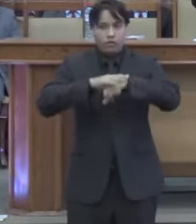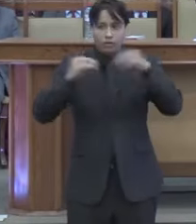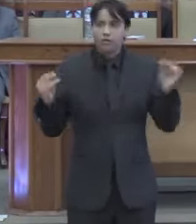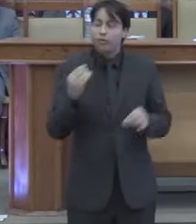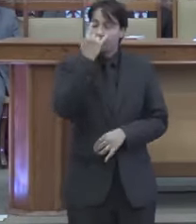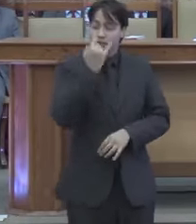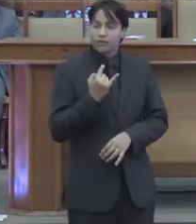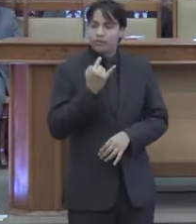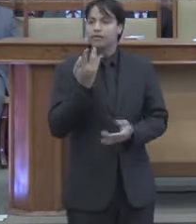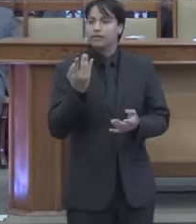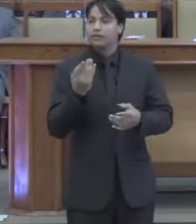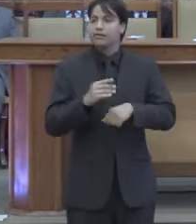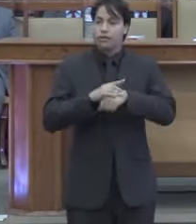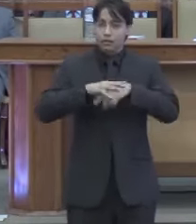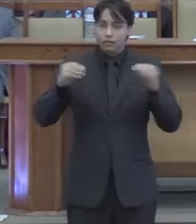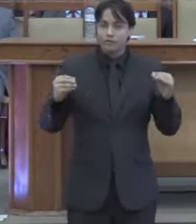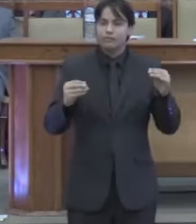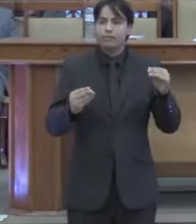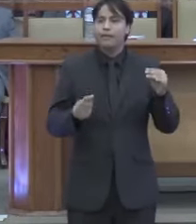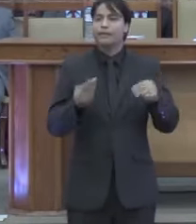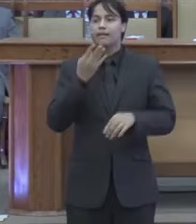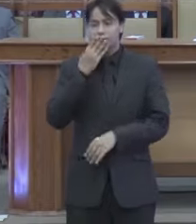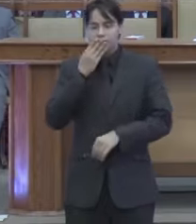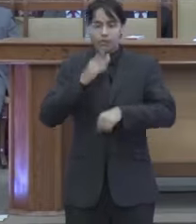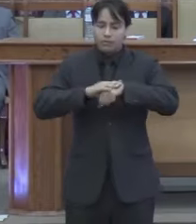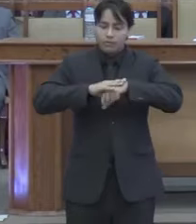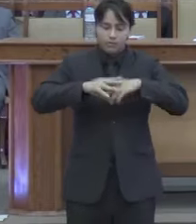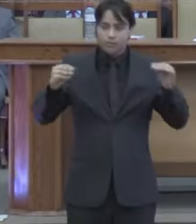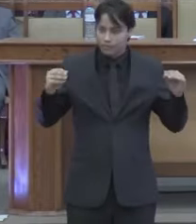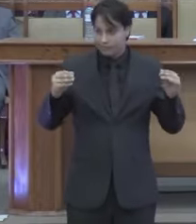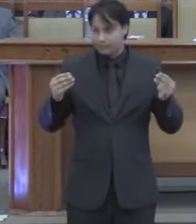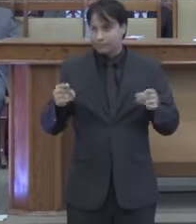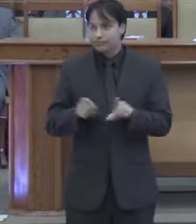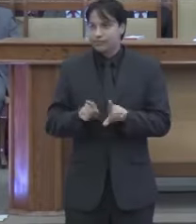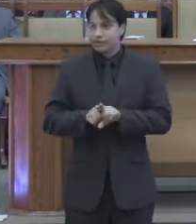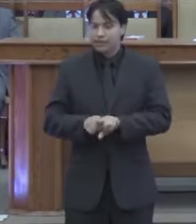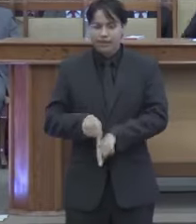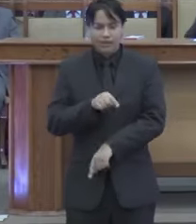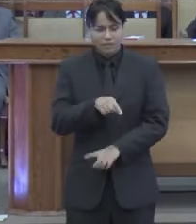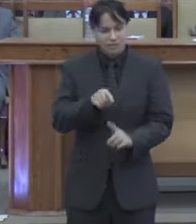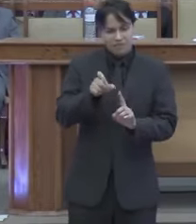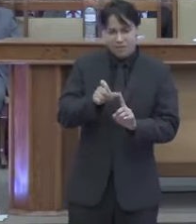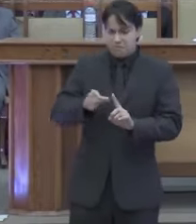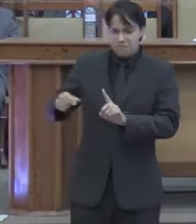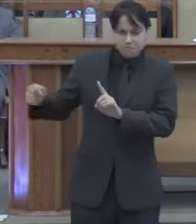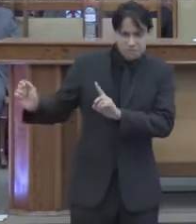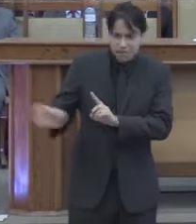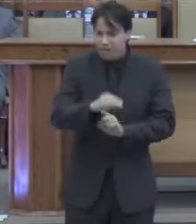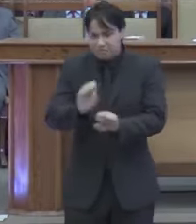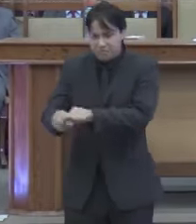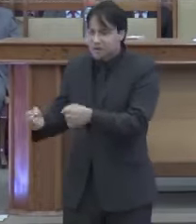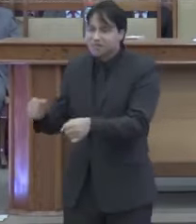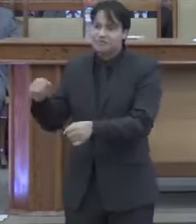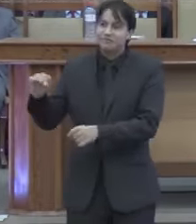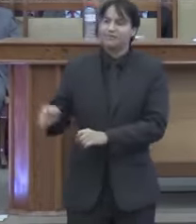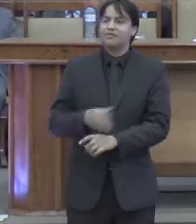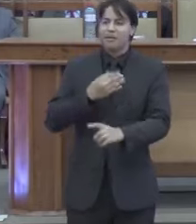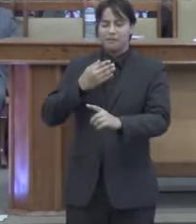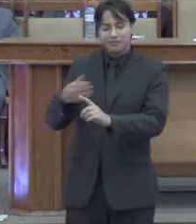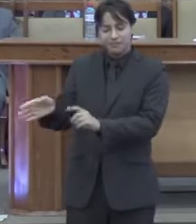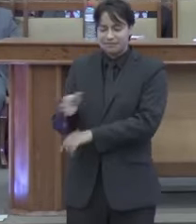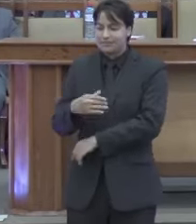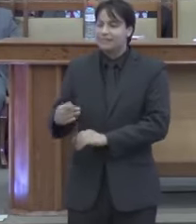cegueira? Pronto, lá vem um endemoniado, quebrando tudo, mas um endemoniado velho que não via nada. Uma vez